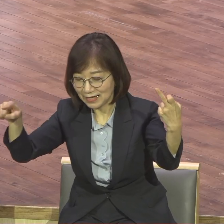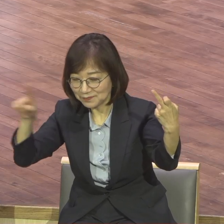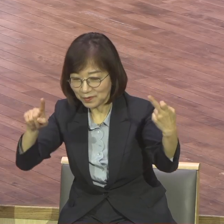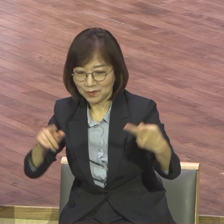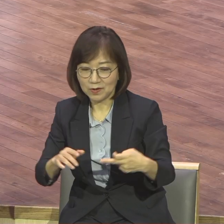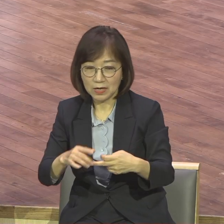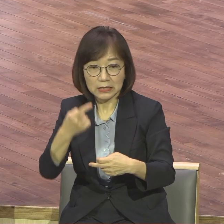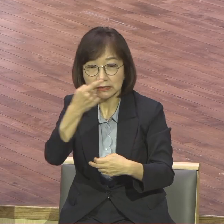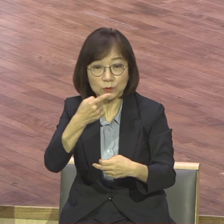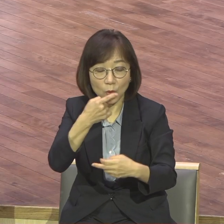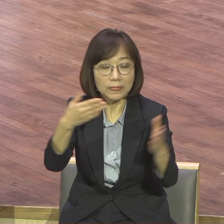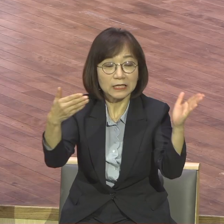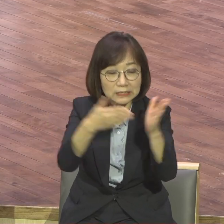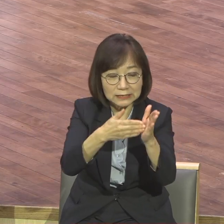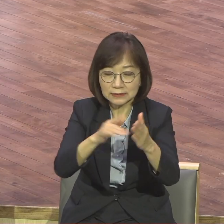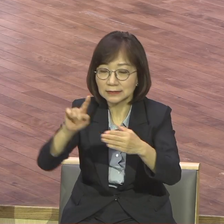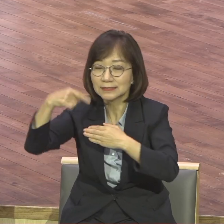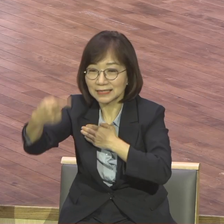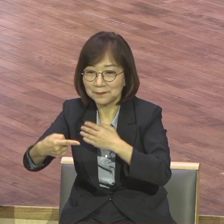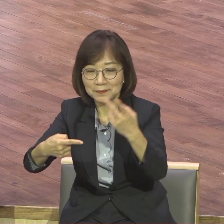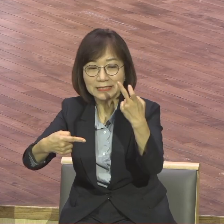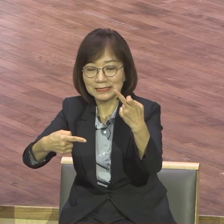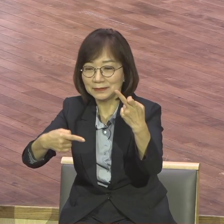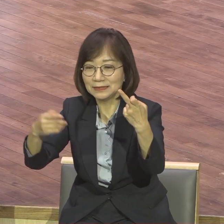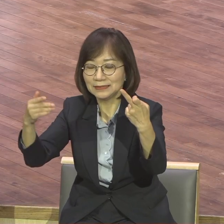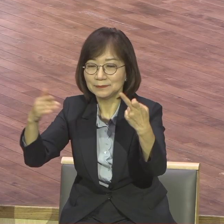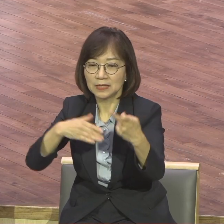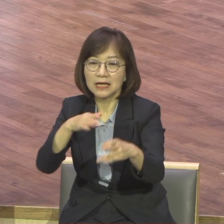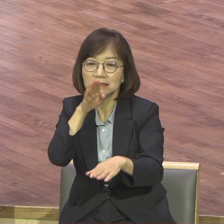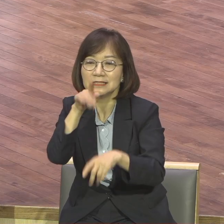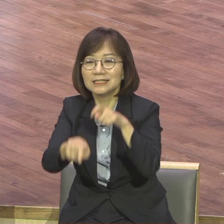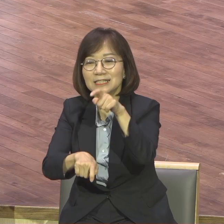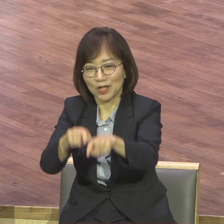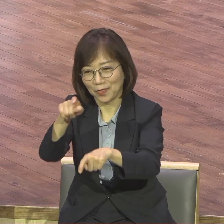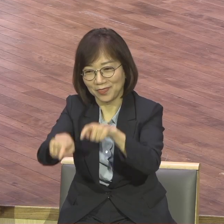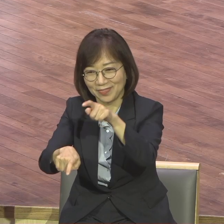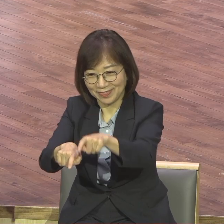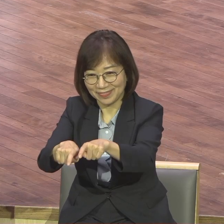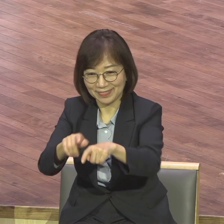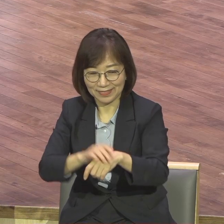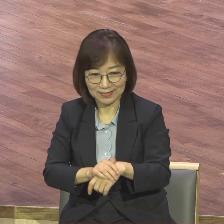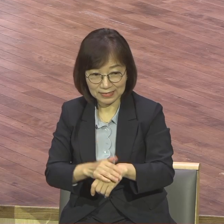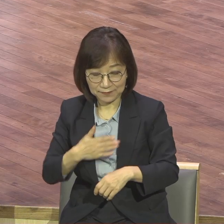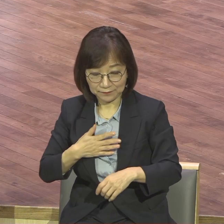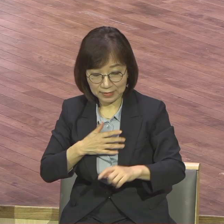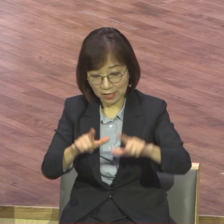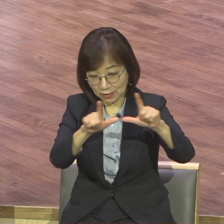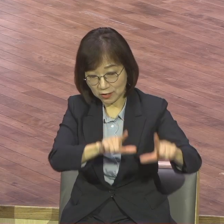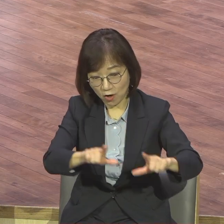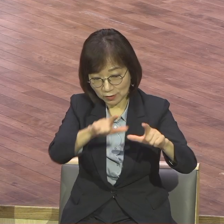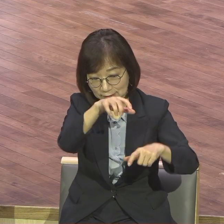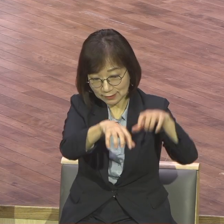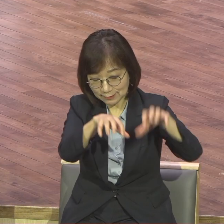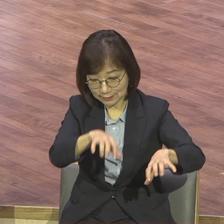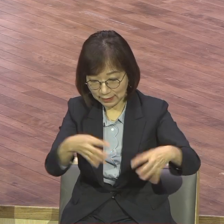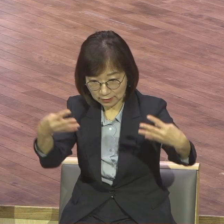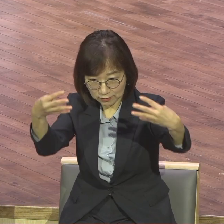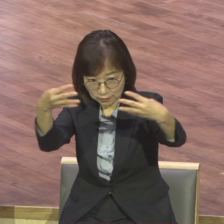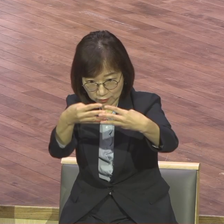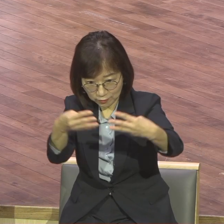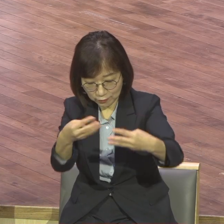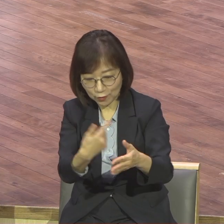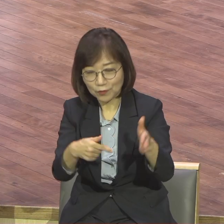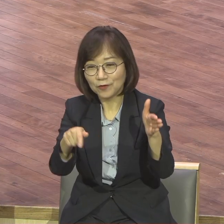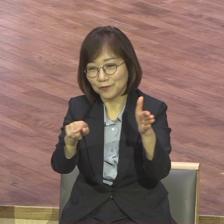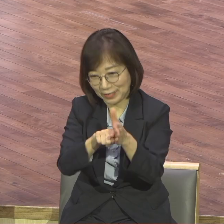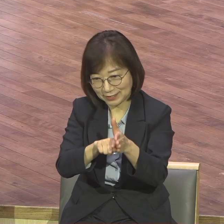영적인 실천편으로 12장부터 그렇게 현장 적용을 잘 할 수 있는 메시지가 기록이 되어